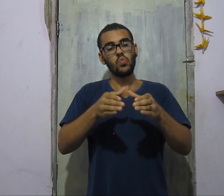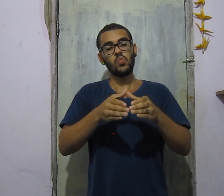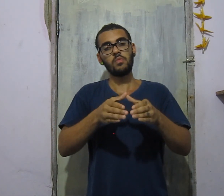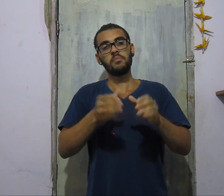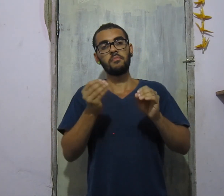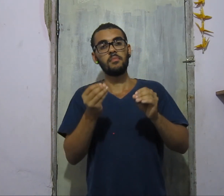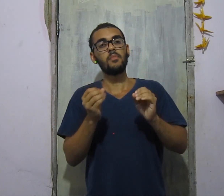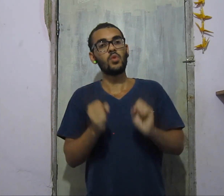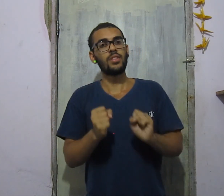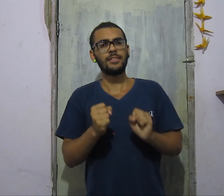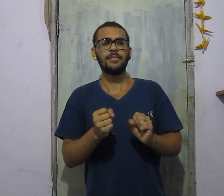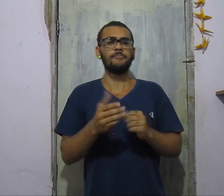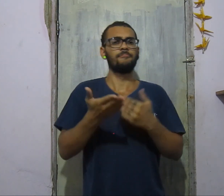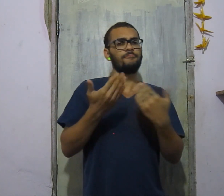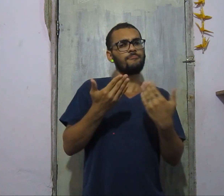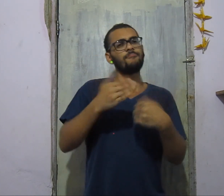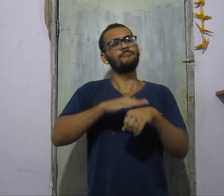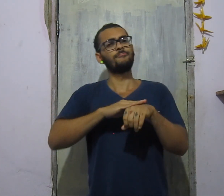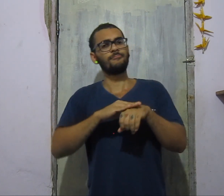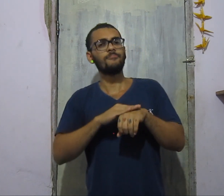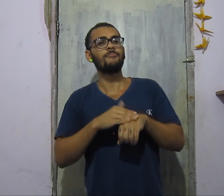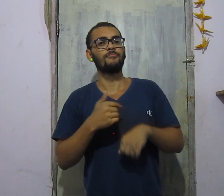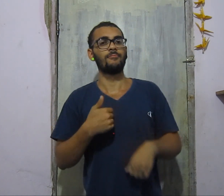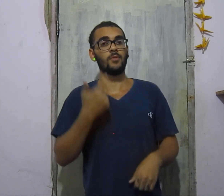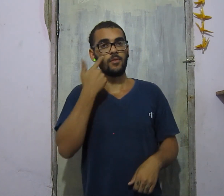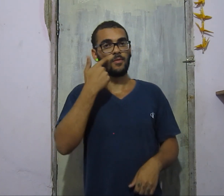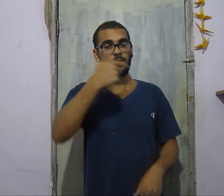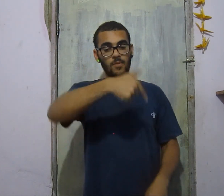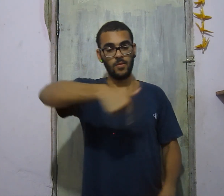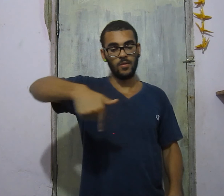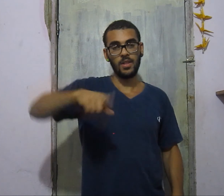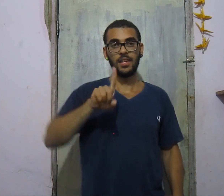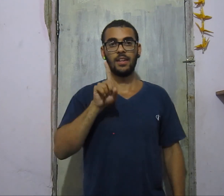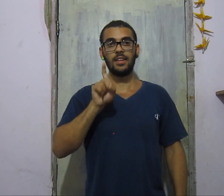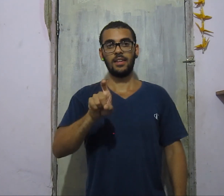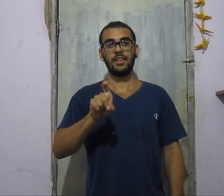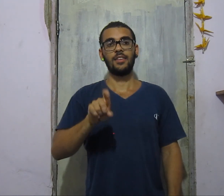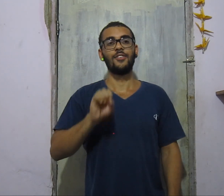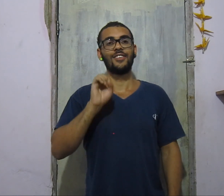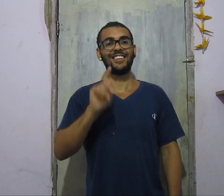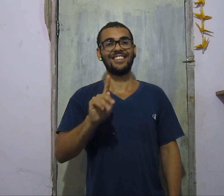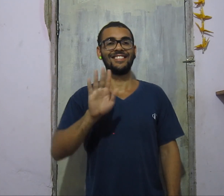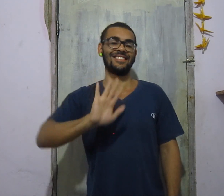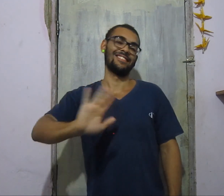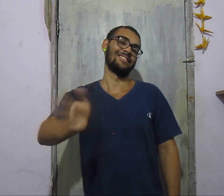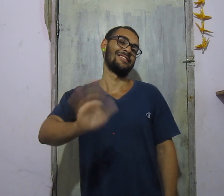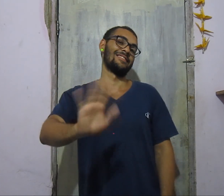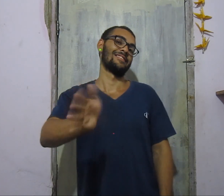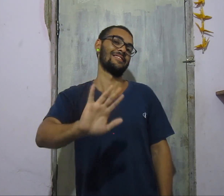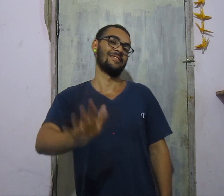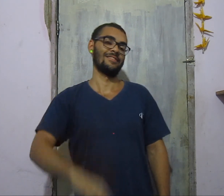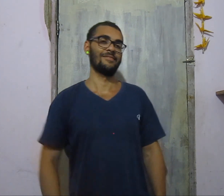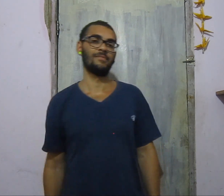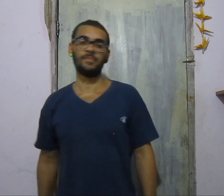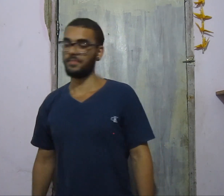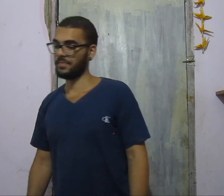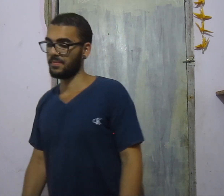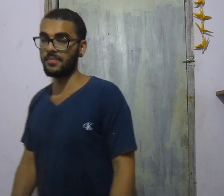Facebook, ok? Pra gente poder conversar lá, bater um papo. Eu vou deixar o link aqui na descrição. Tchau, tchau.